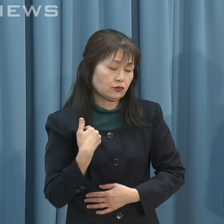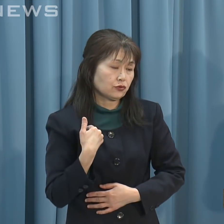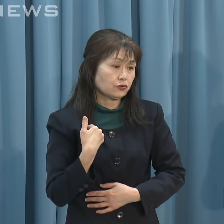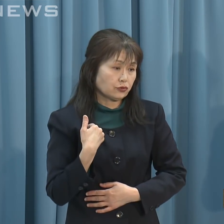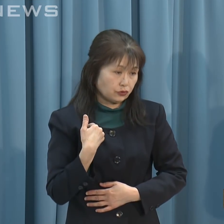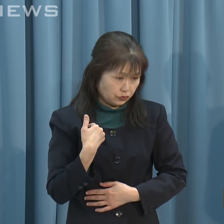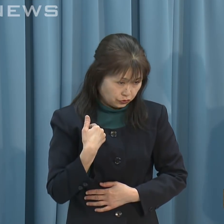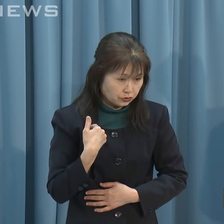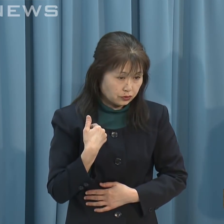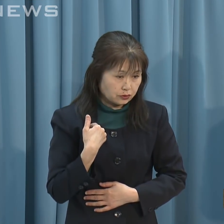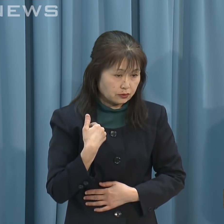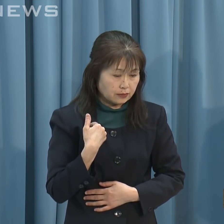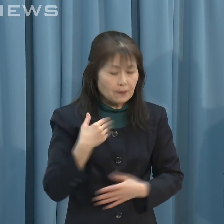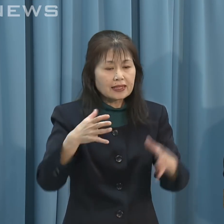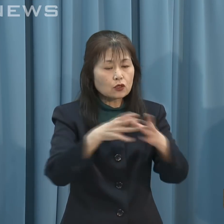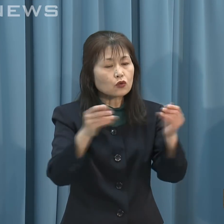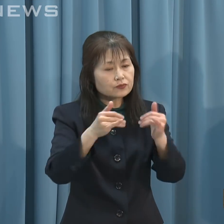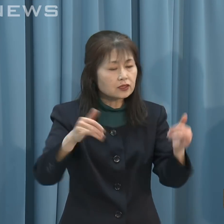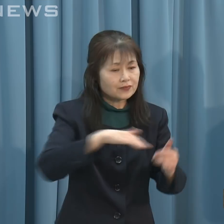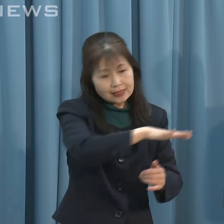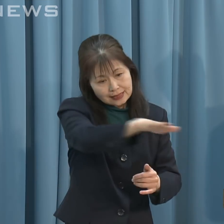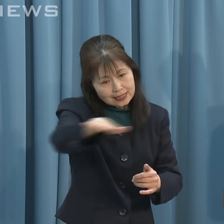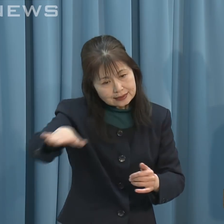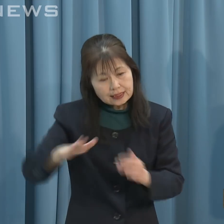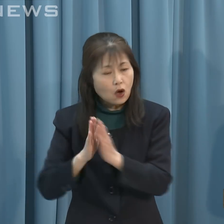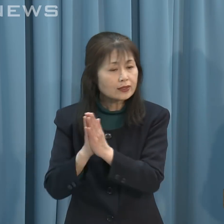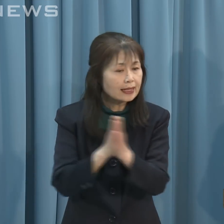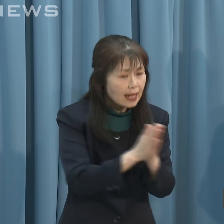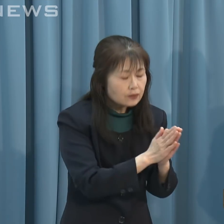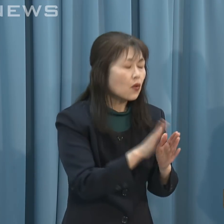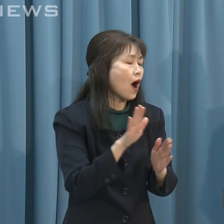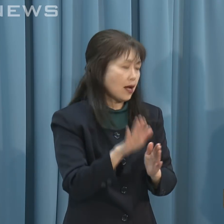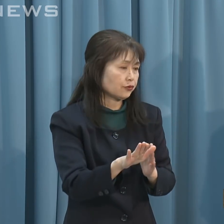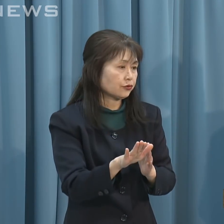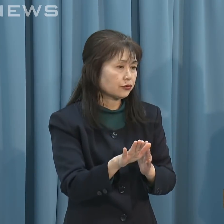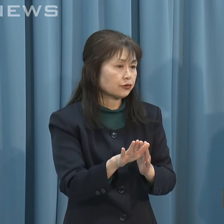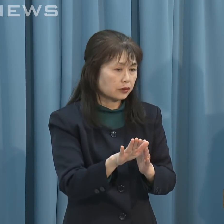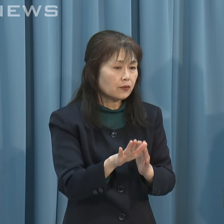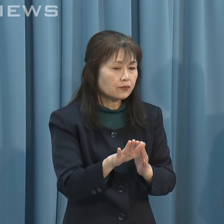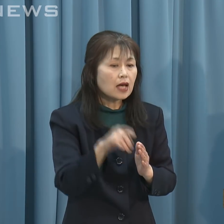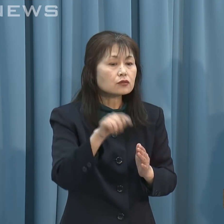もう一つ全体として国民の皆さんにお願いしているところもあるんで、そこのところ